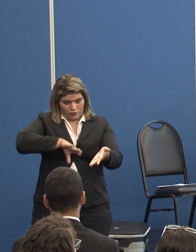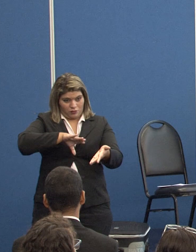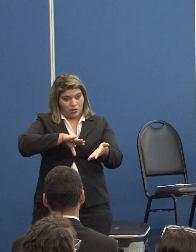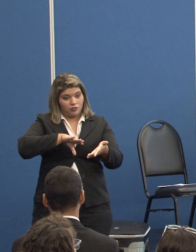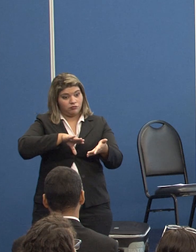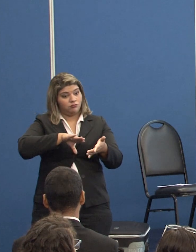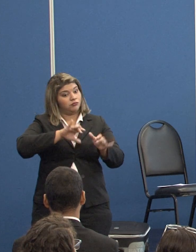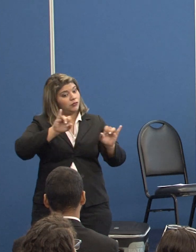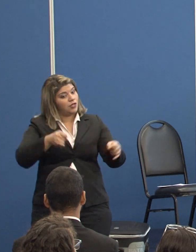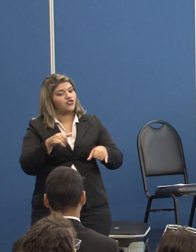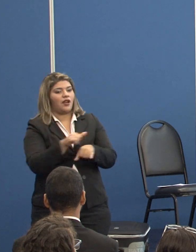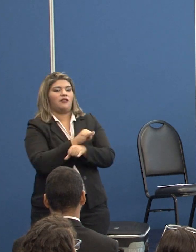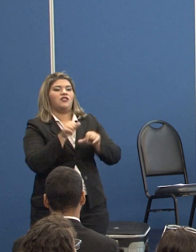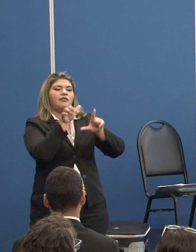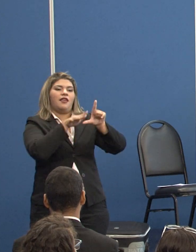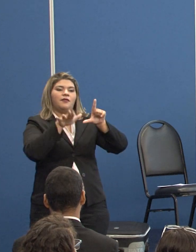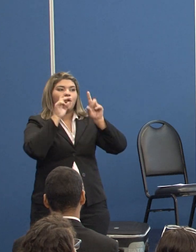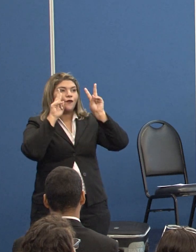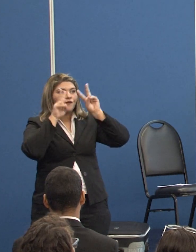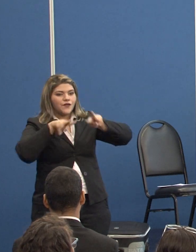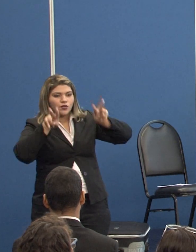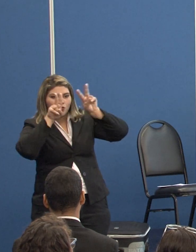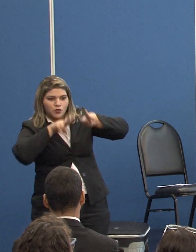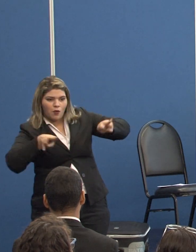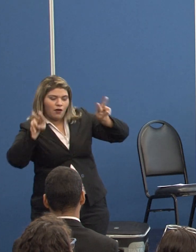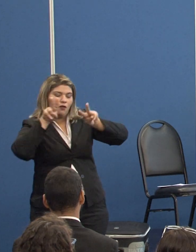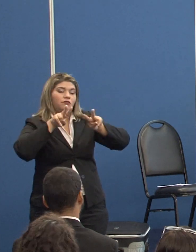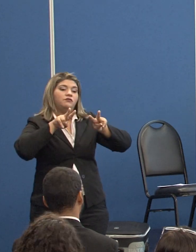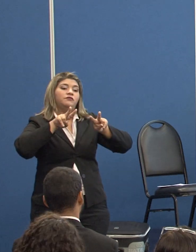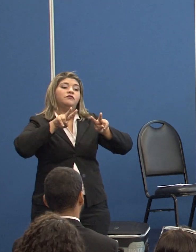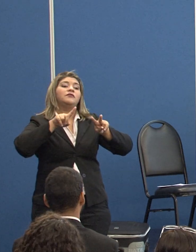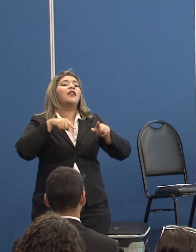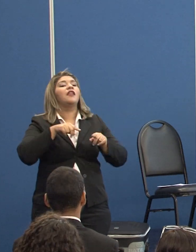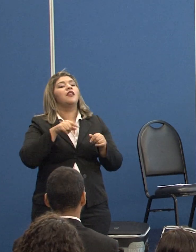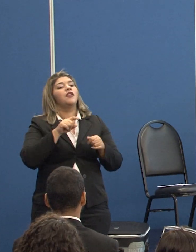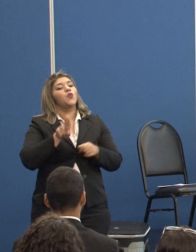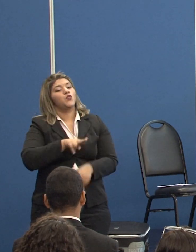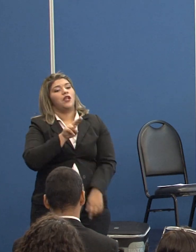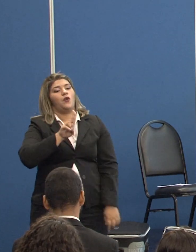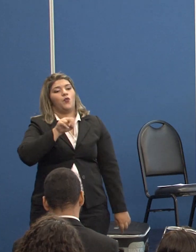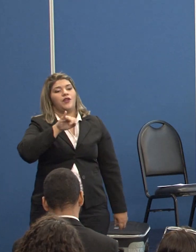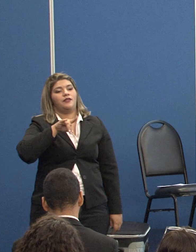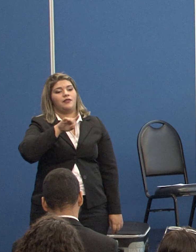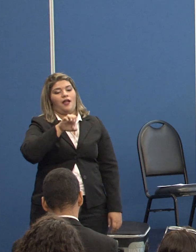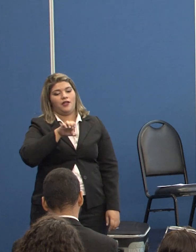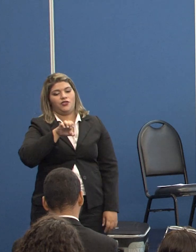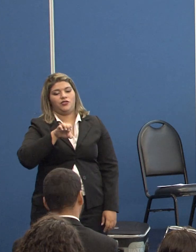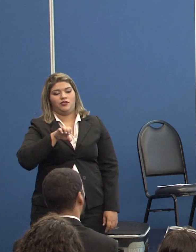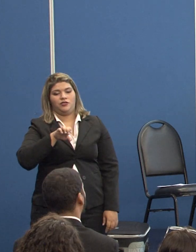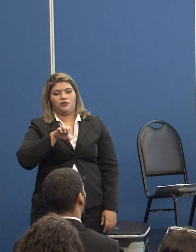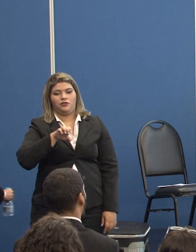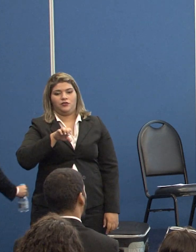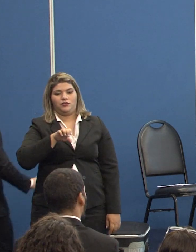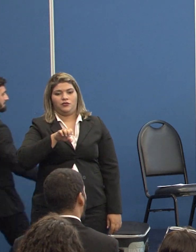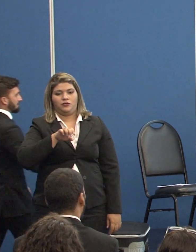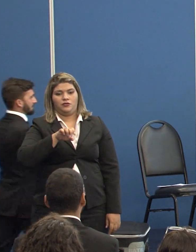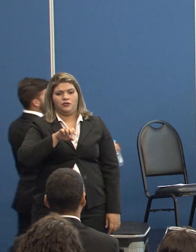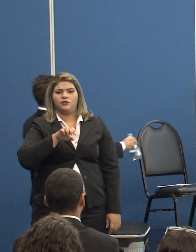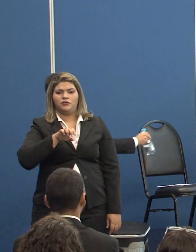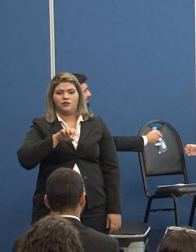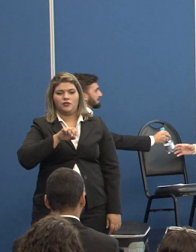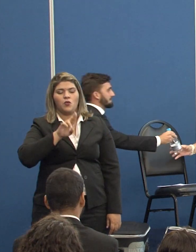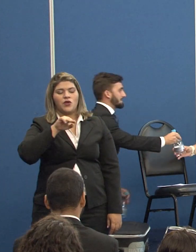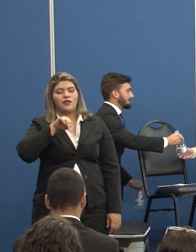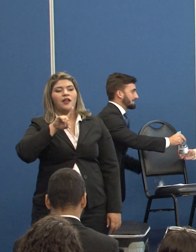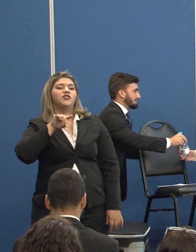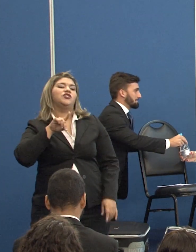letramento visual. E nós produzimos unidades didáticas. E nós entendemos unidades didáticas como uma sequência